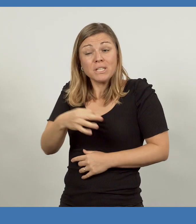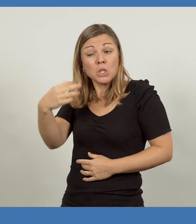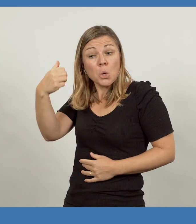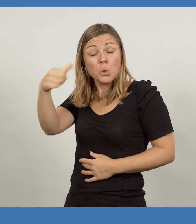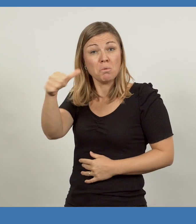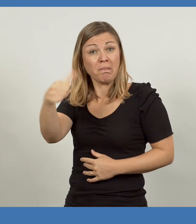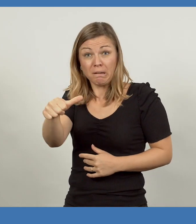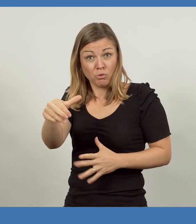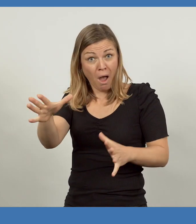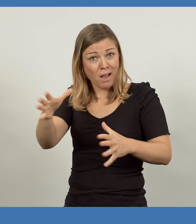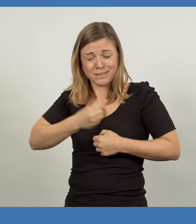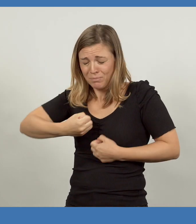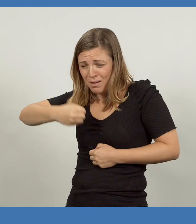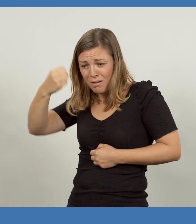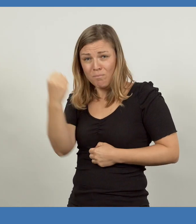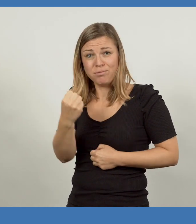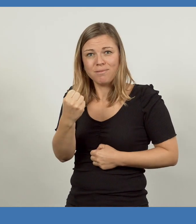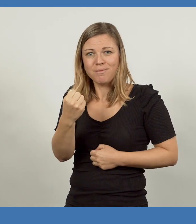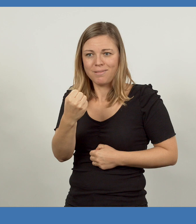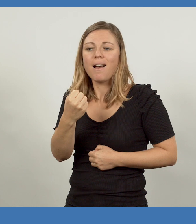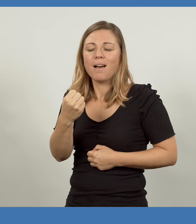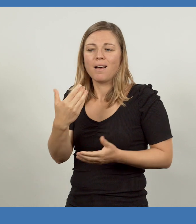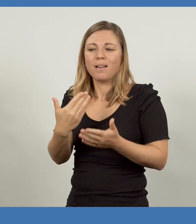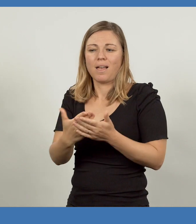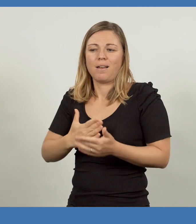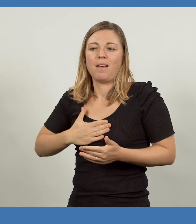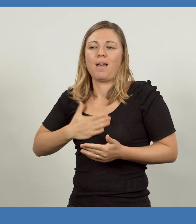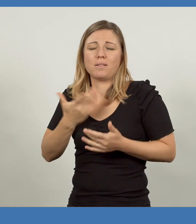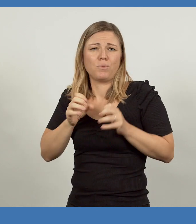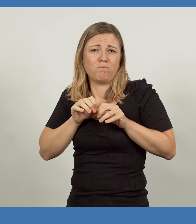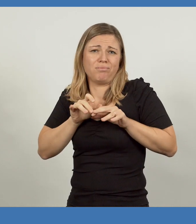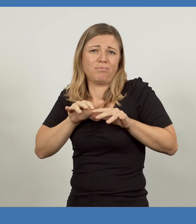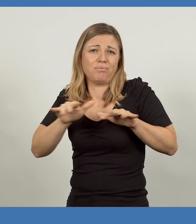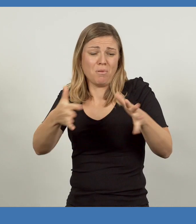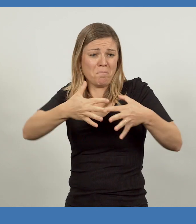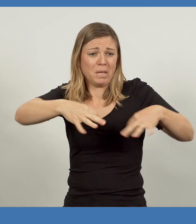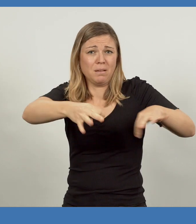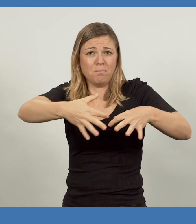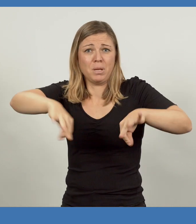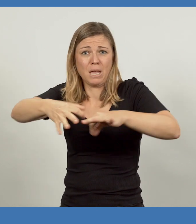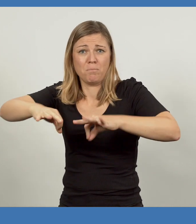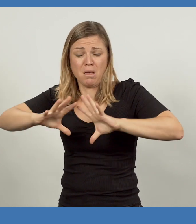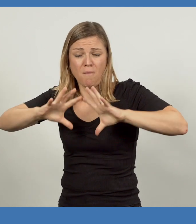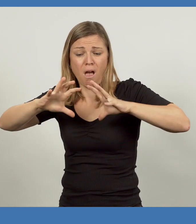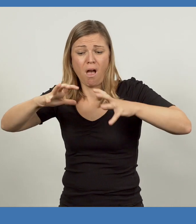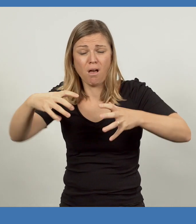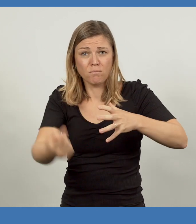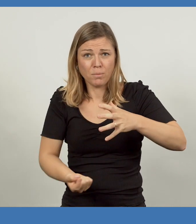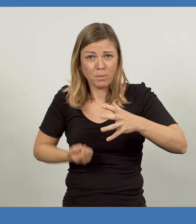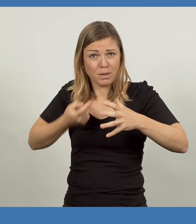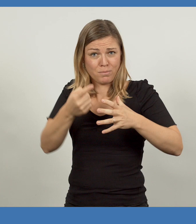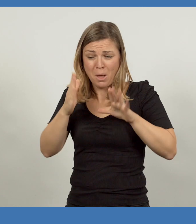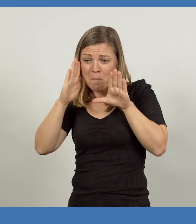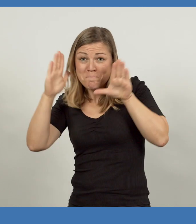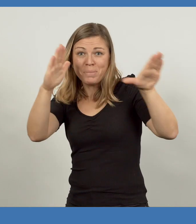les nations de la terre seront bénies en ta postérité. Parce que tu m'as donné ton fils, je donnerai mon